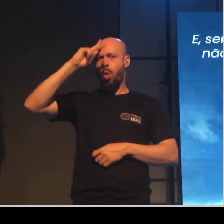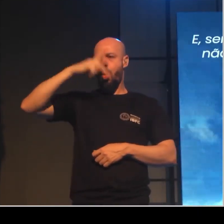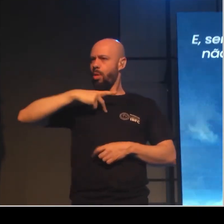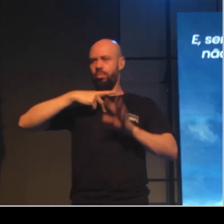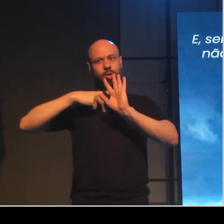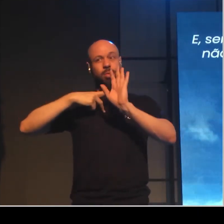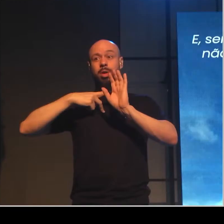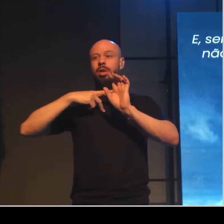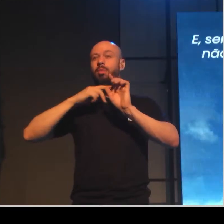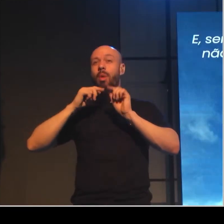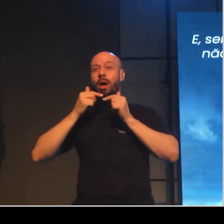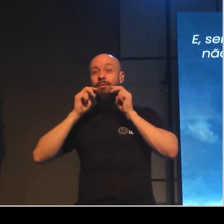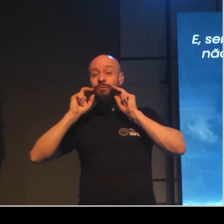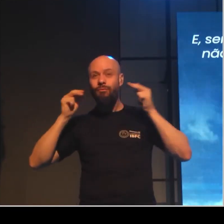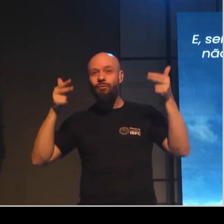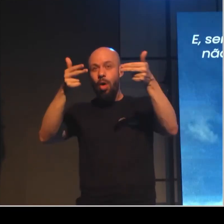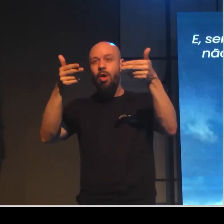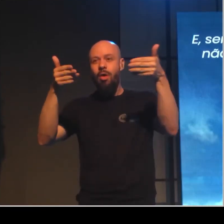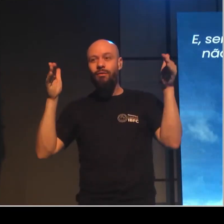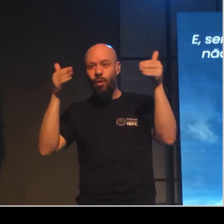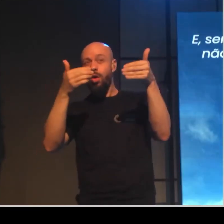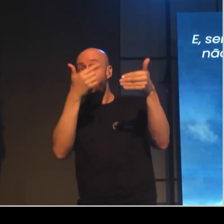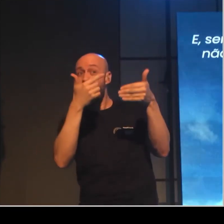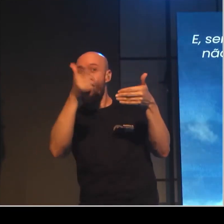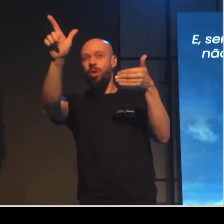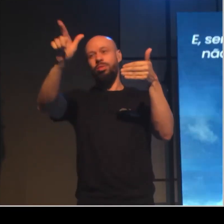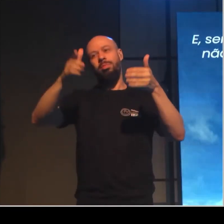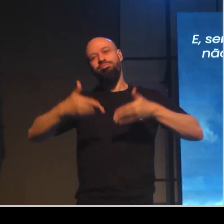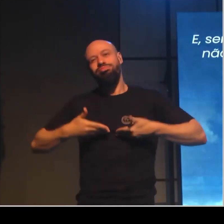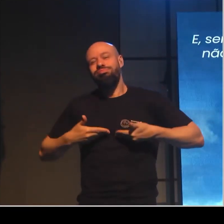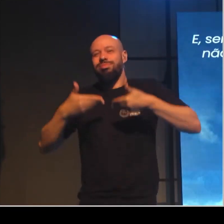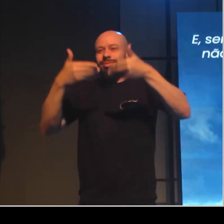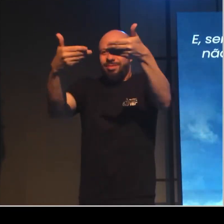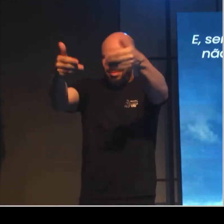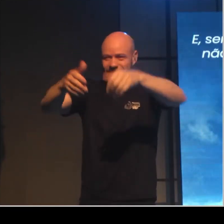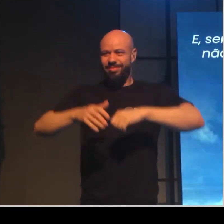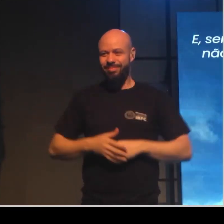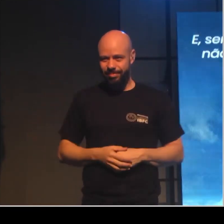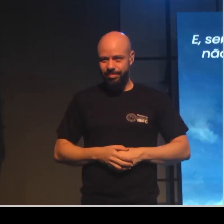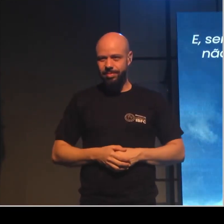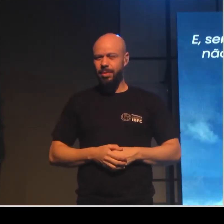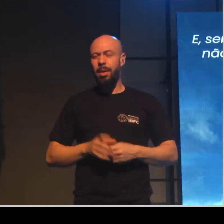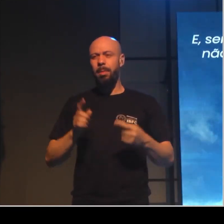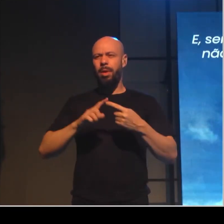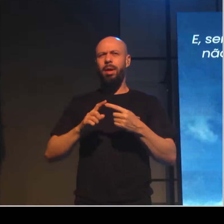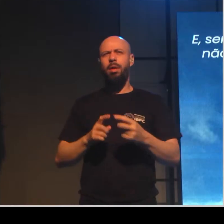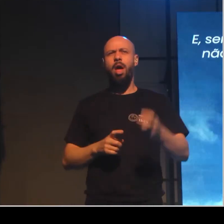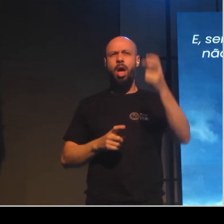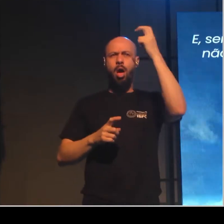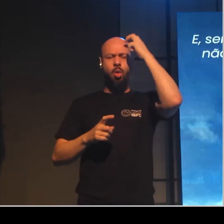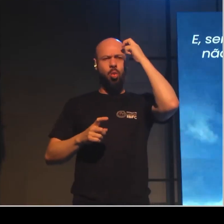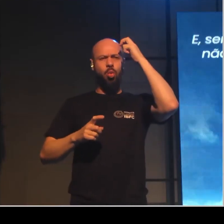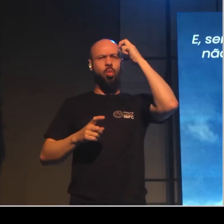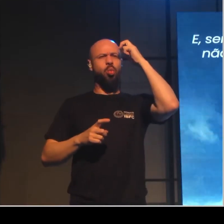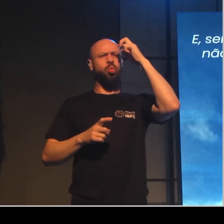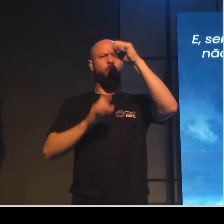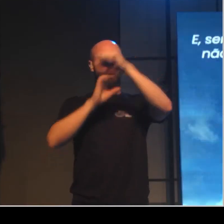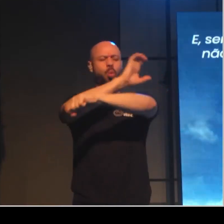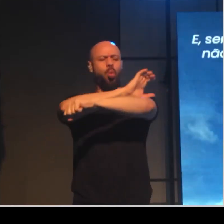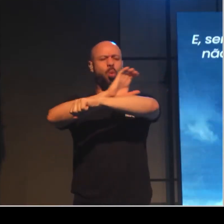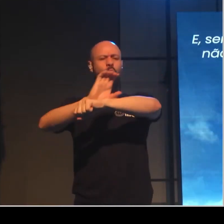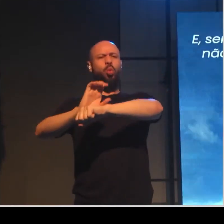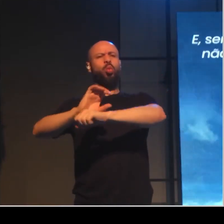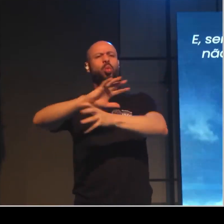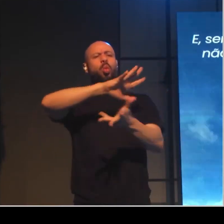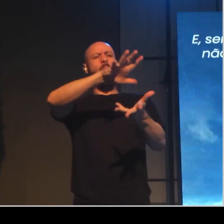somos influenciados por uma cultura a queremos apenas receber a bênção de Deus, sermos abençoados, e